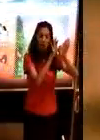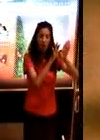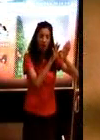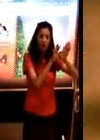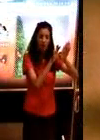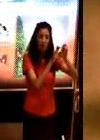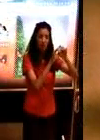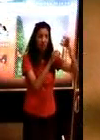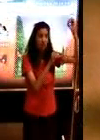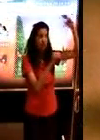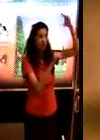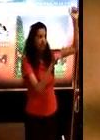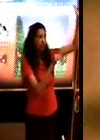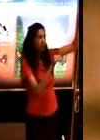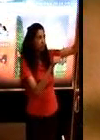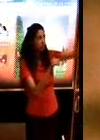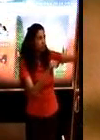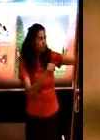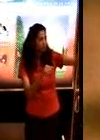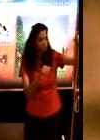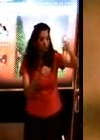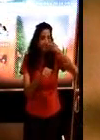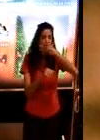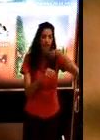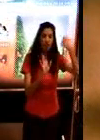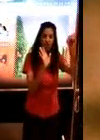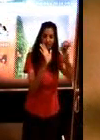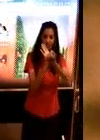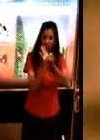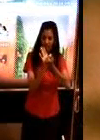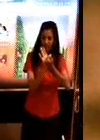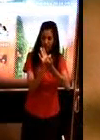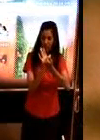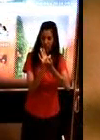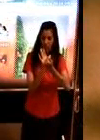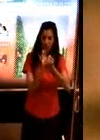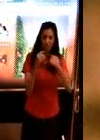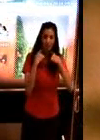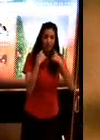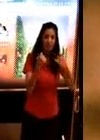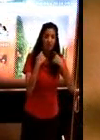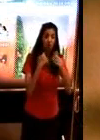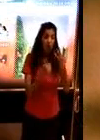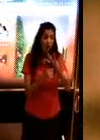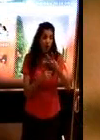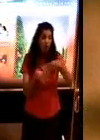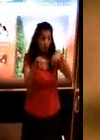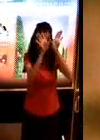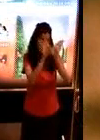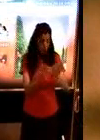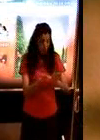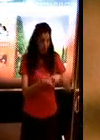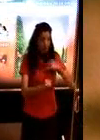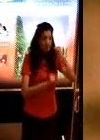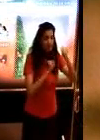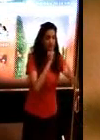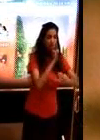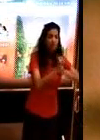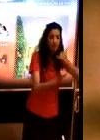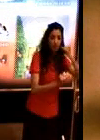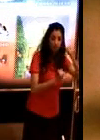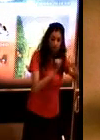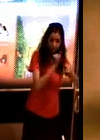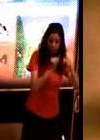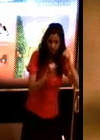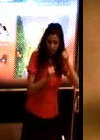donde sale el sol y tenía el sello de Dios vivo y clamó a gran voz a los cuatro ángeles a quienes se les había dado el